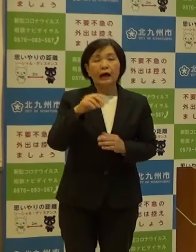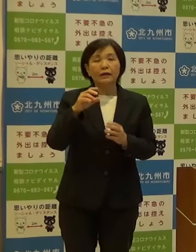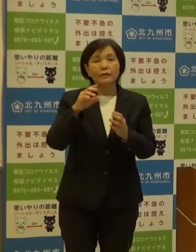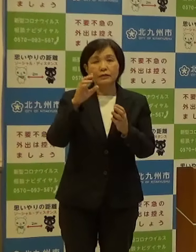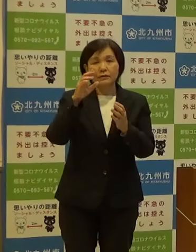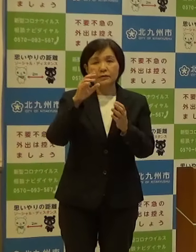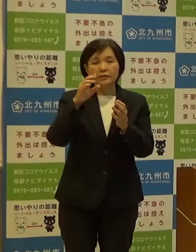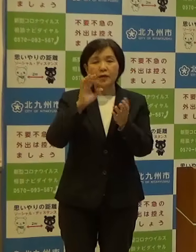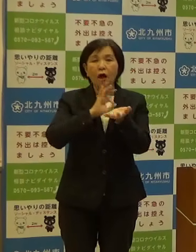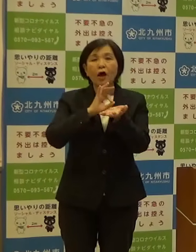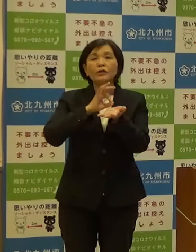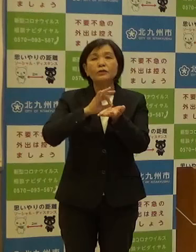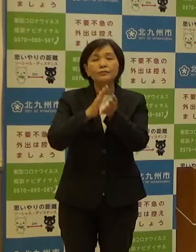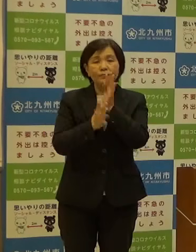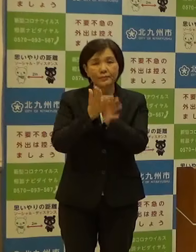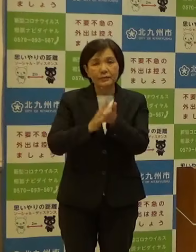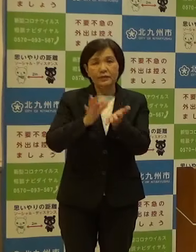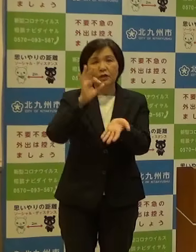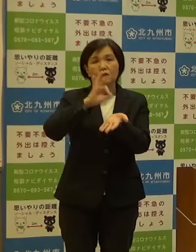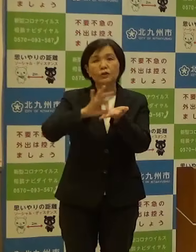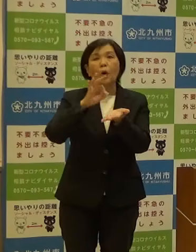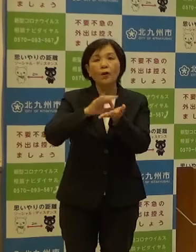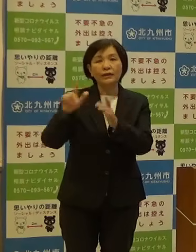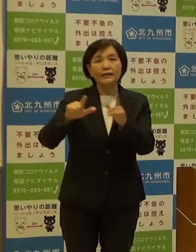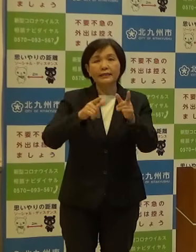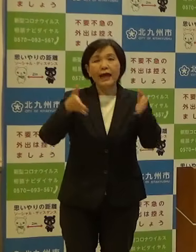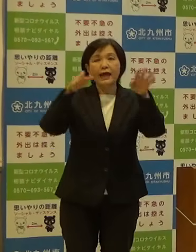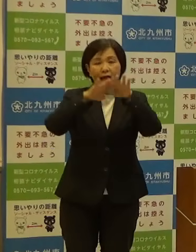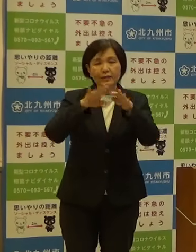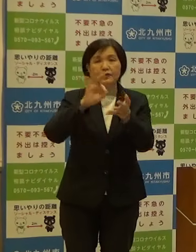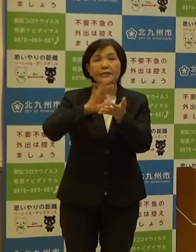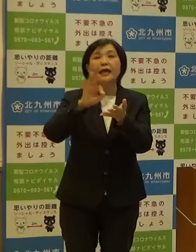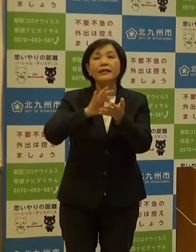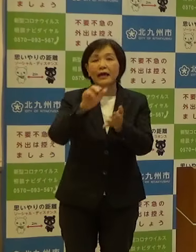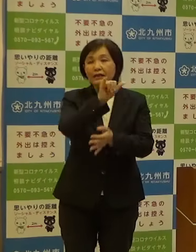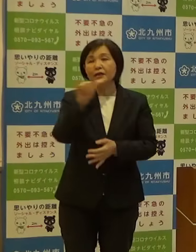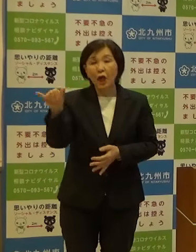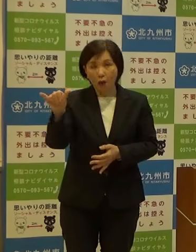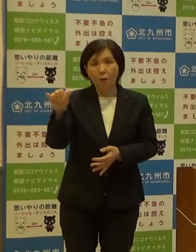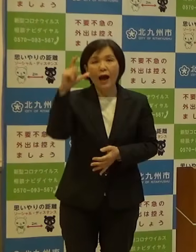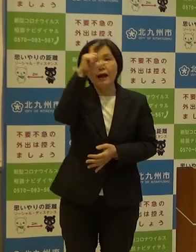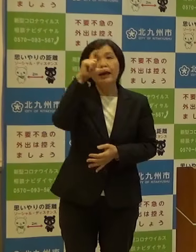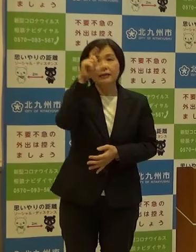費生活センターが市にはございますので、そちらの電話でも結構でございます。